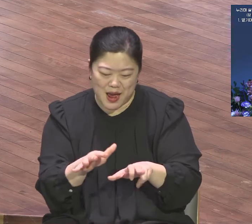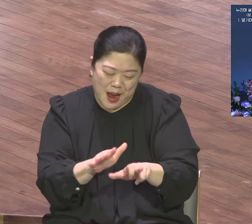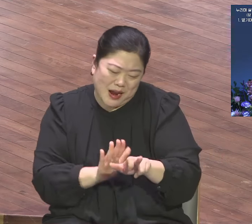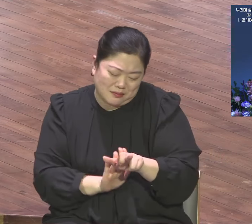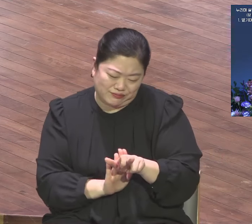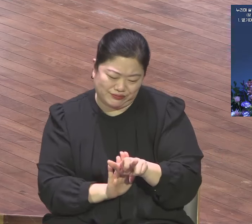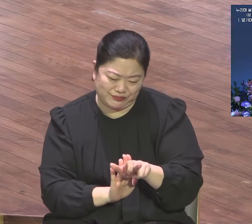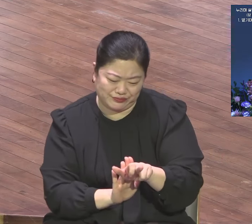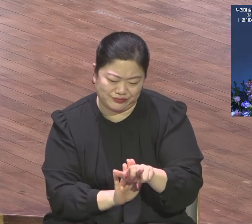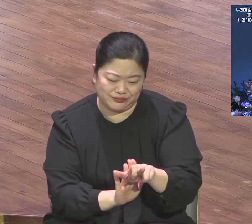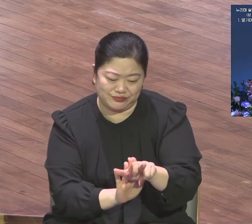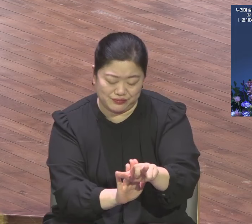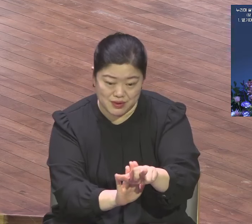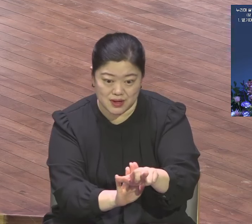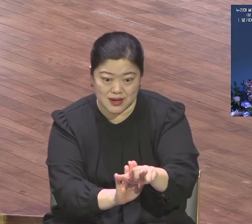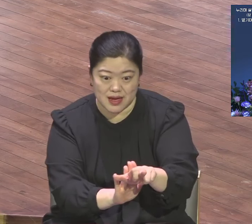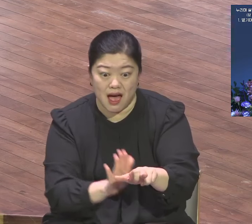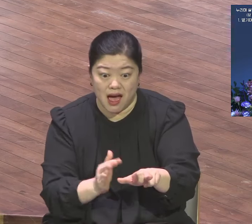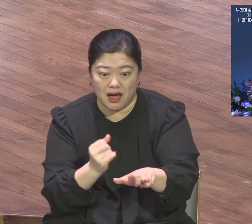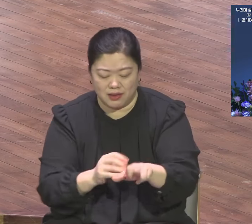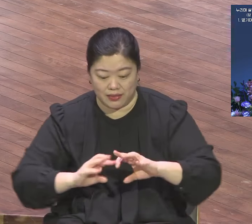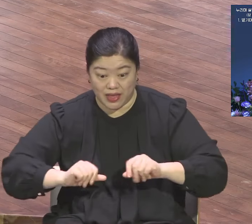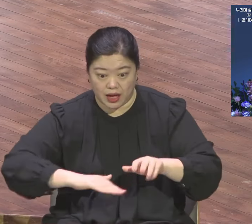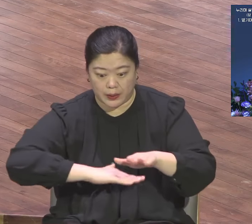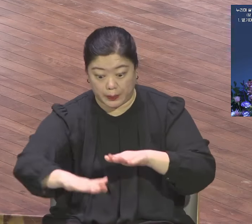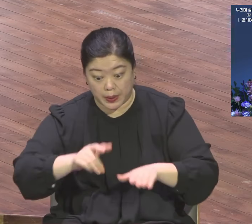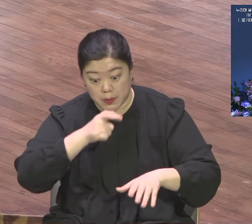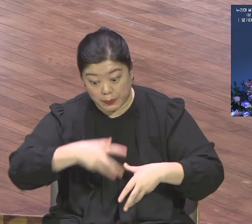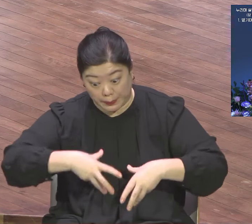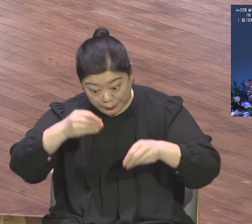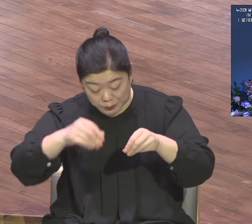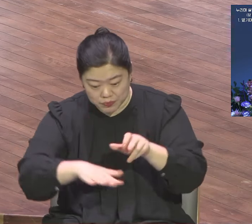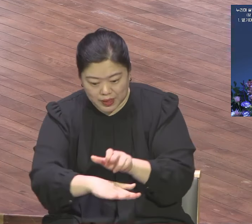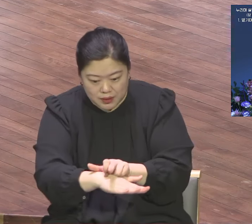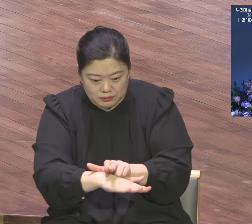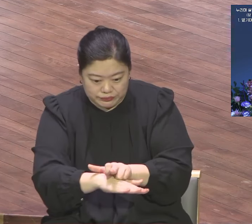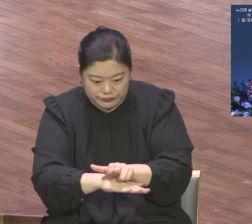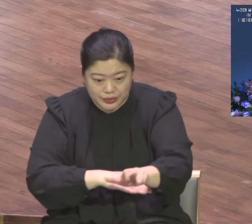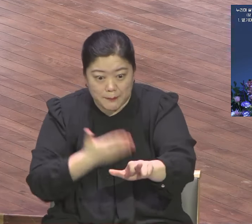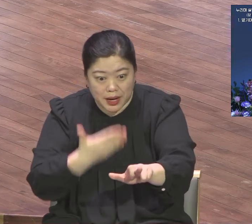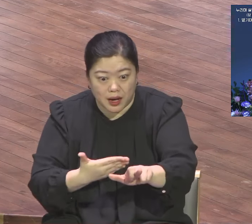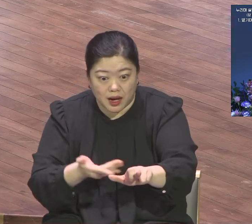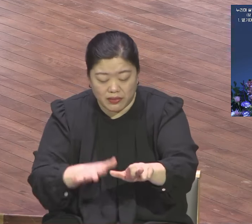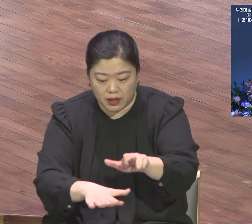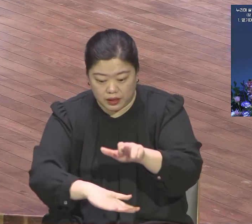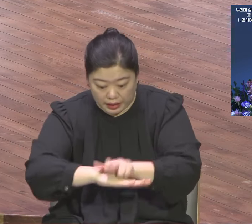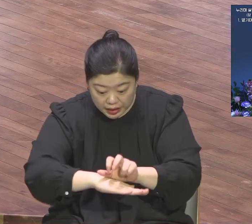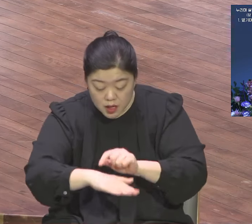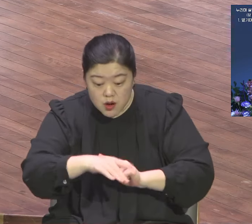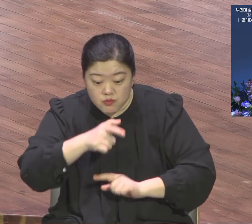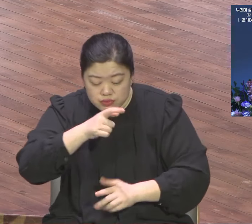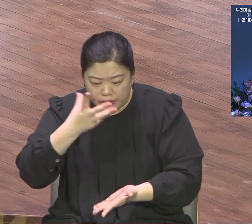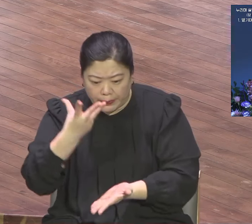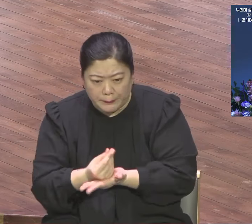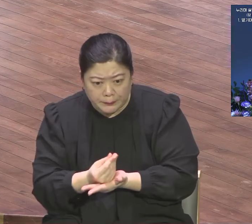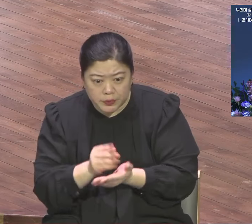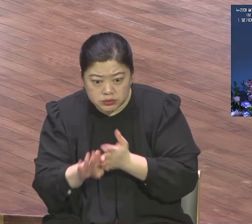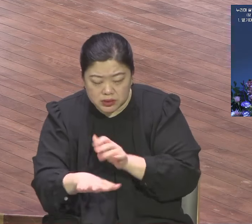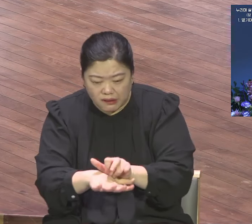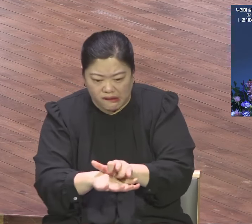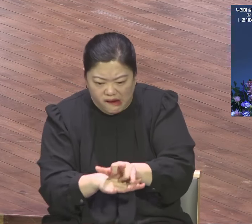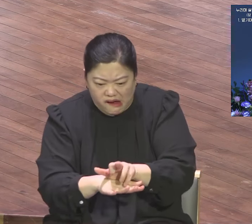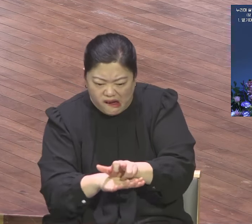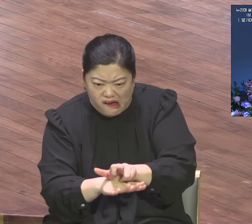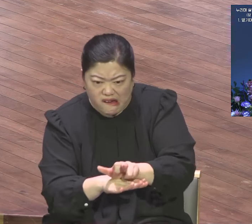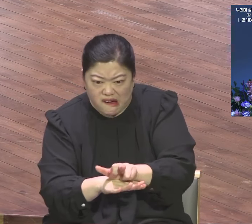그 전쟁에서 나폴레옹은 패하고 역사의 뒤안길로 사라져버렸어.